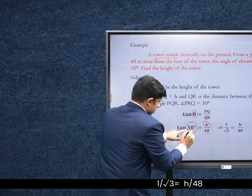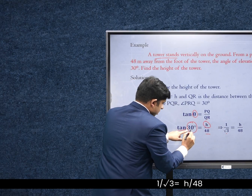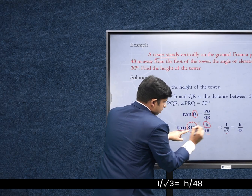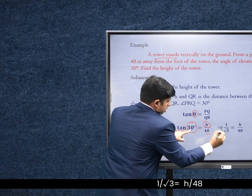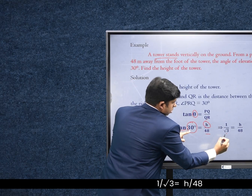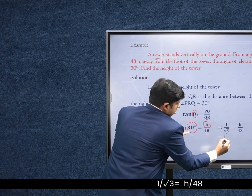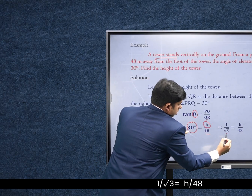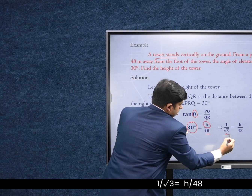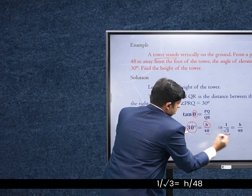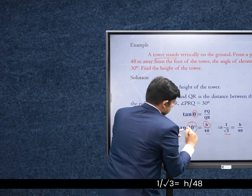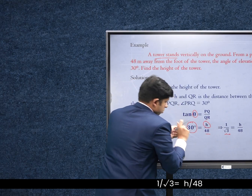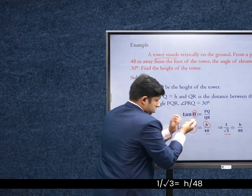मिळते.